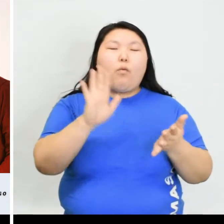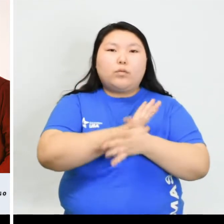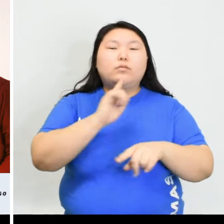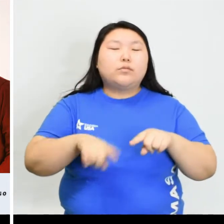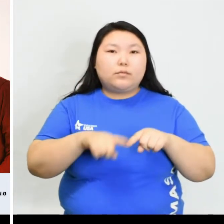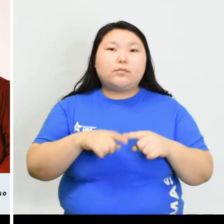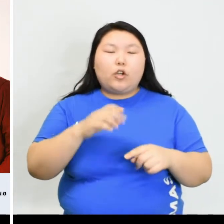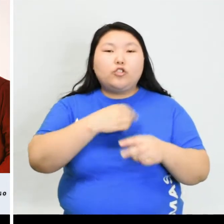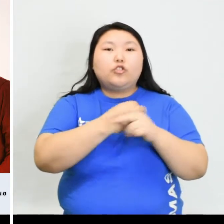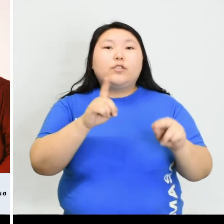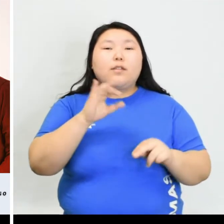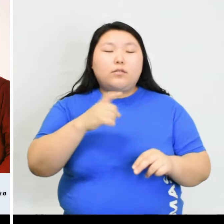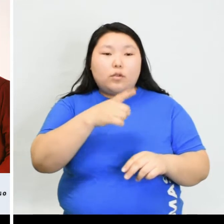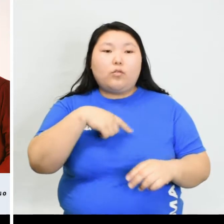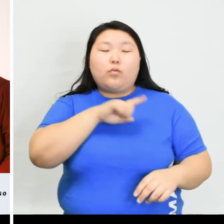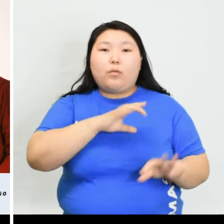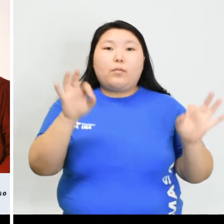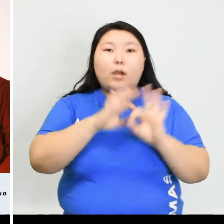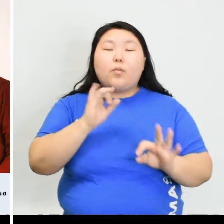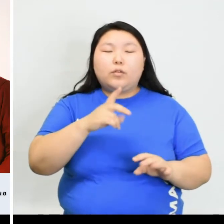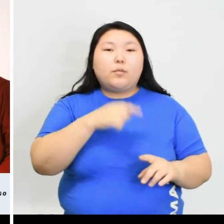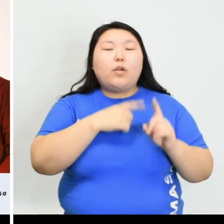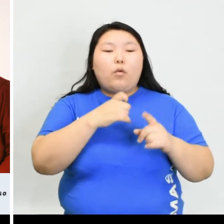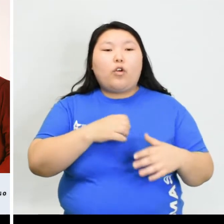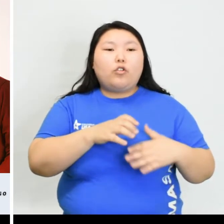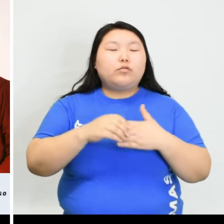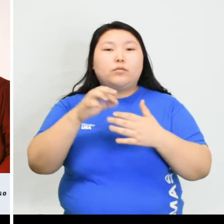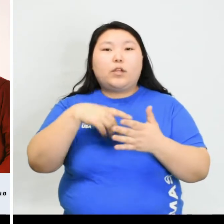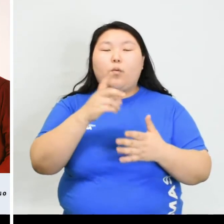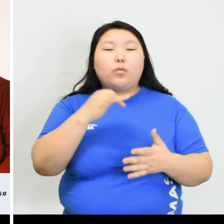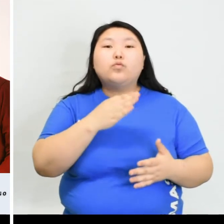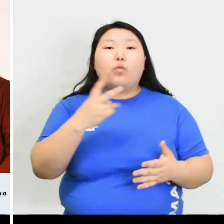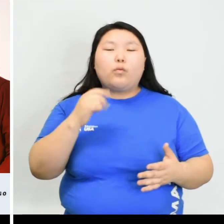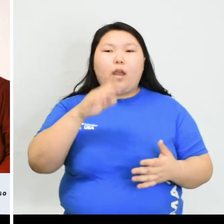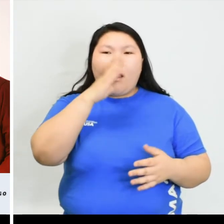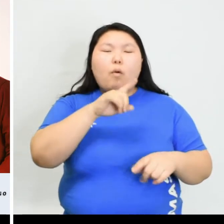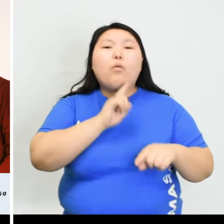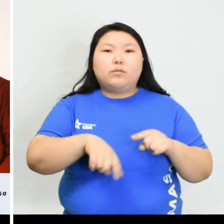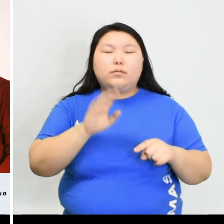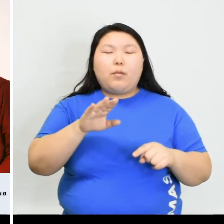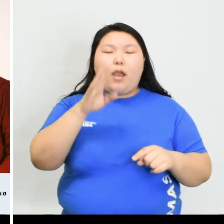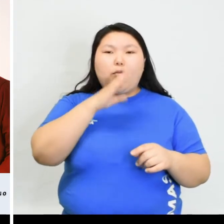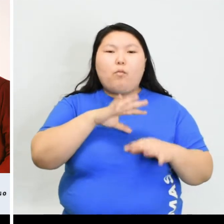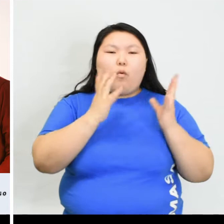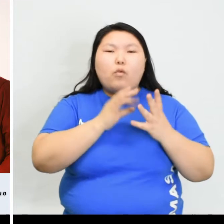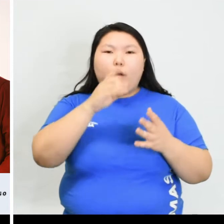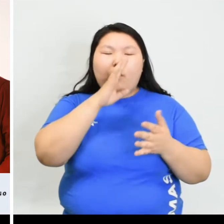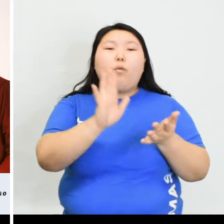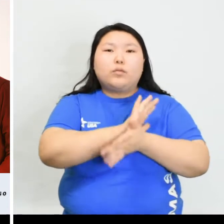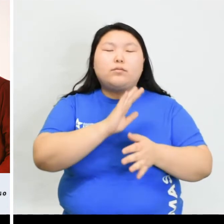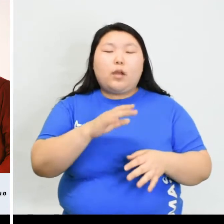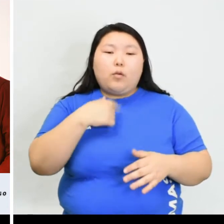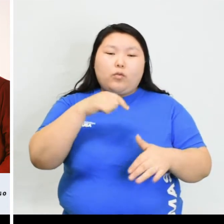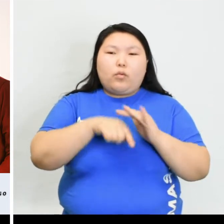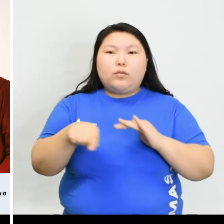амар хордон юм билээ. Чөлөө зөвхөн болохоор чийл төрүүлэхгүй бол чамаг хүн хөтлөөд авч төрөлхгүй шүү гэсэн байтал аймаг. Тэгэхээр аймаг бүх юм порт